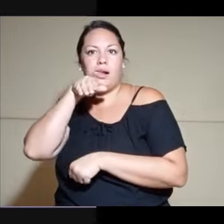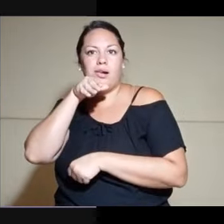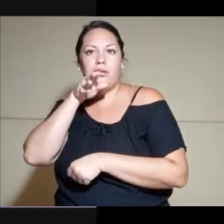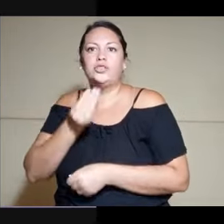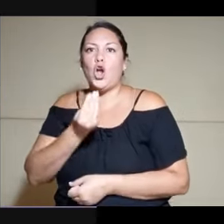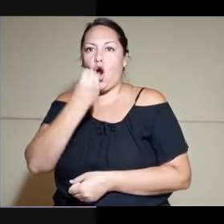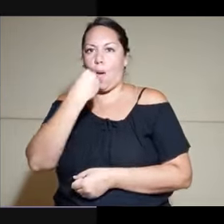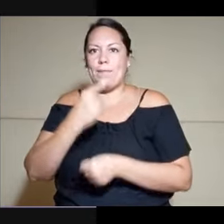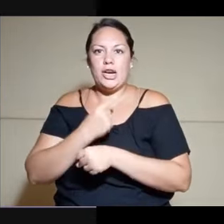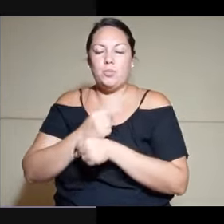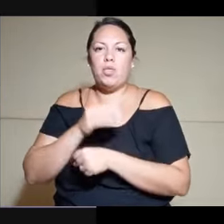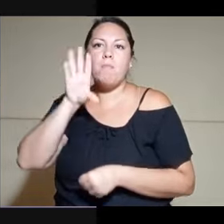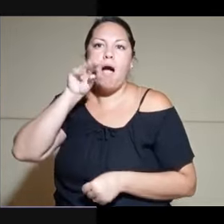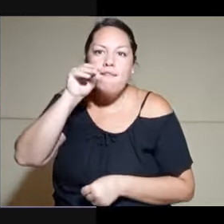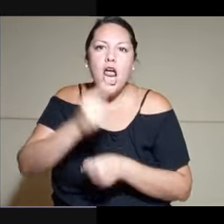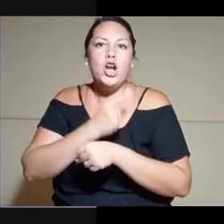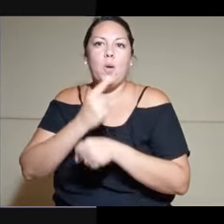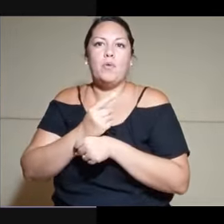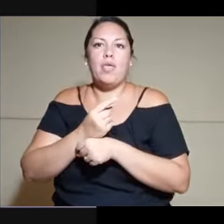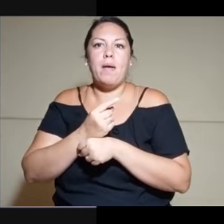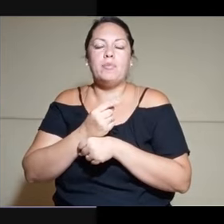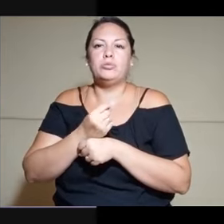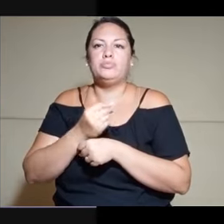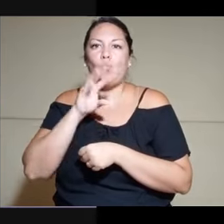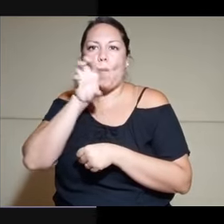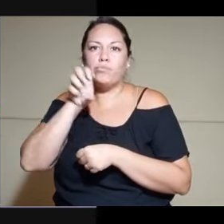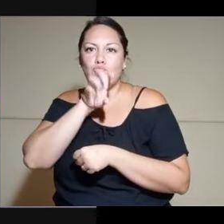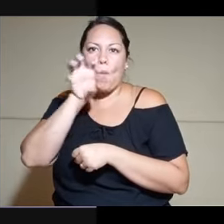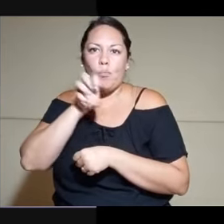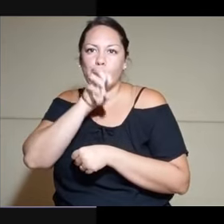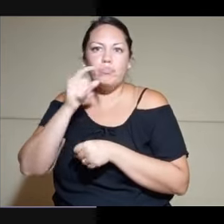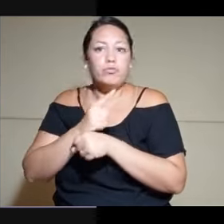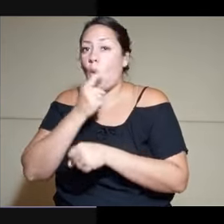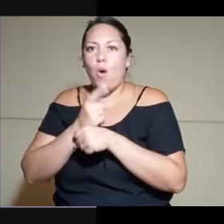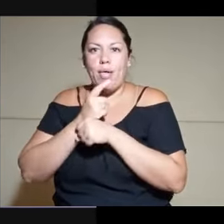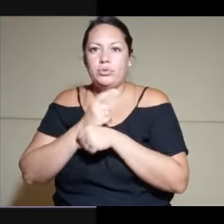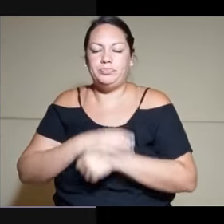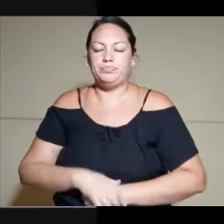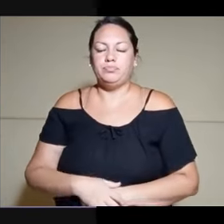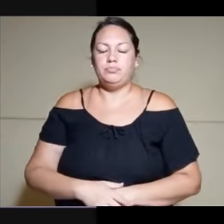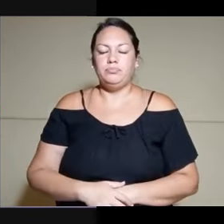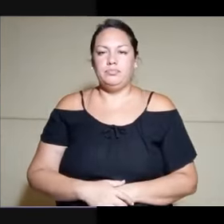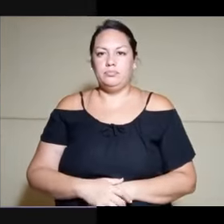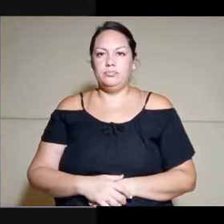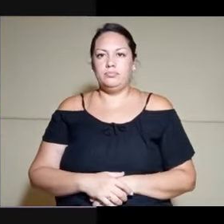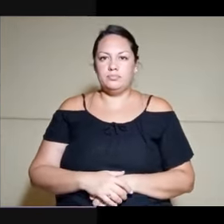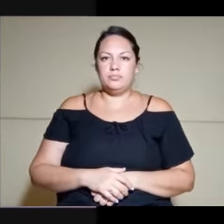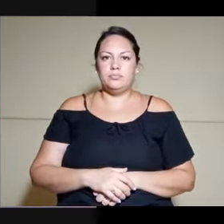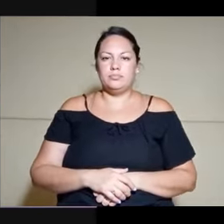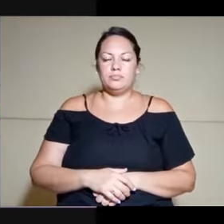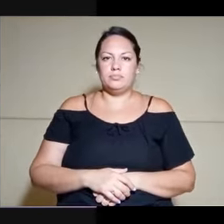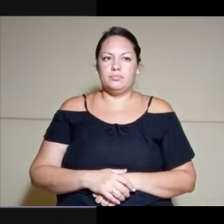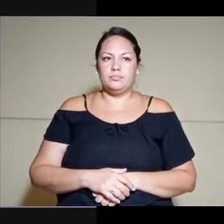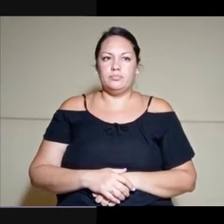una parálisis del hipogloso y nosotros no podemos mover la lengua. Si no podemos mover la lengua, no podemos tragar, no podemos hablar, no podemos deglutir,